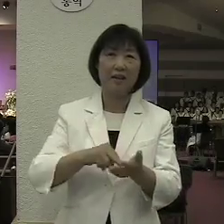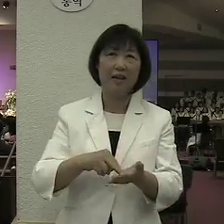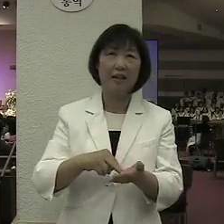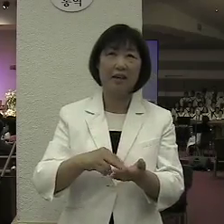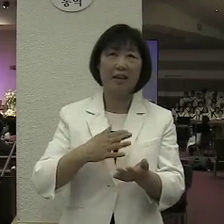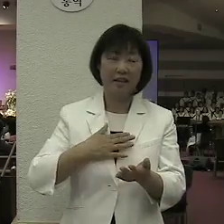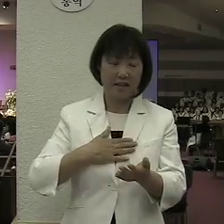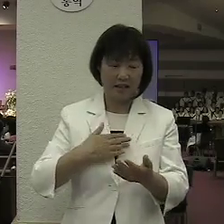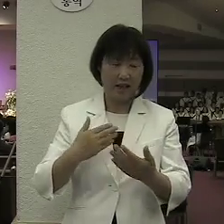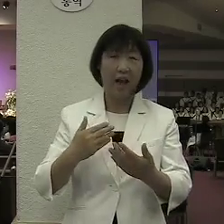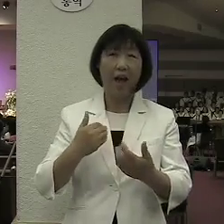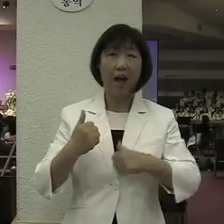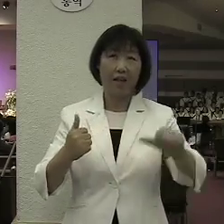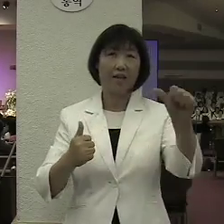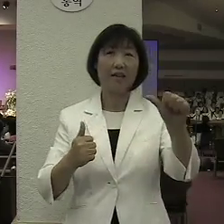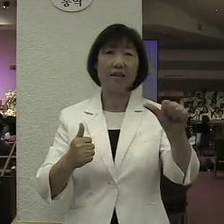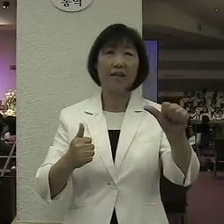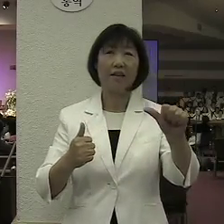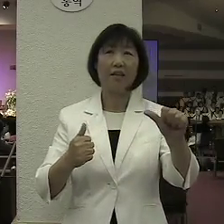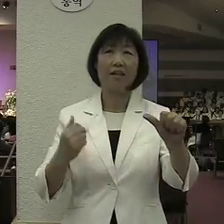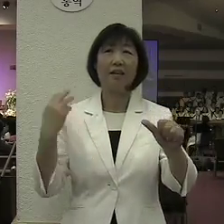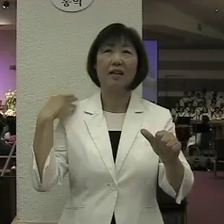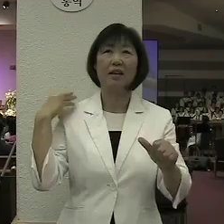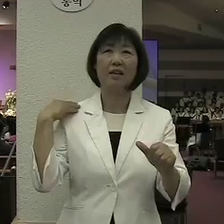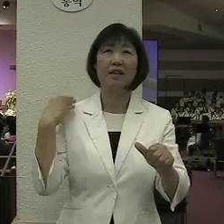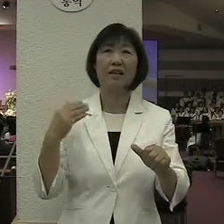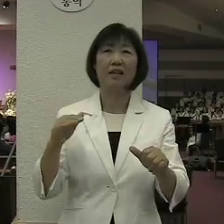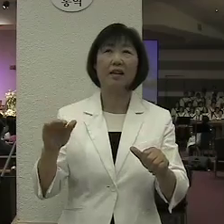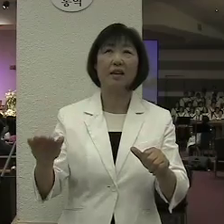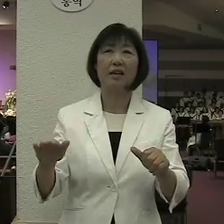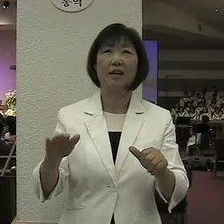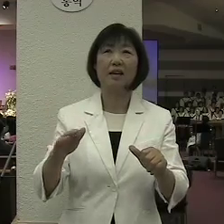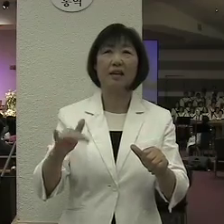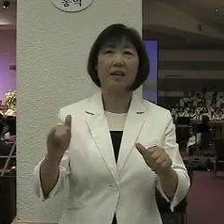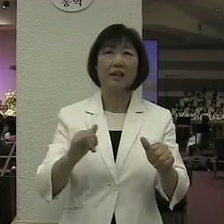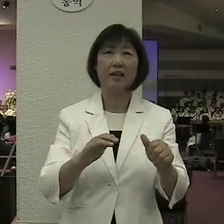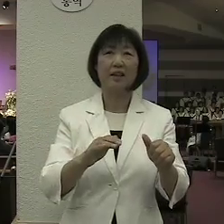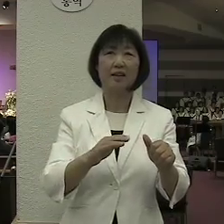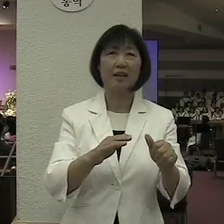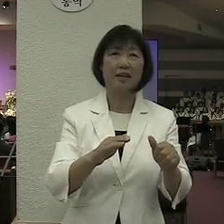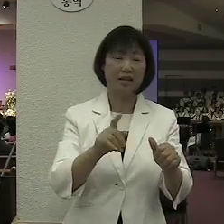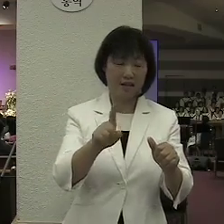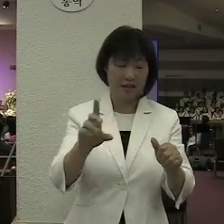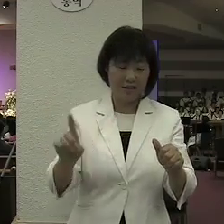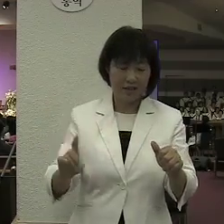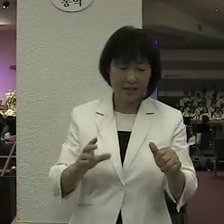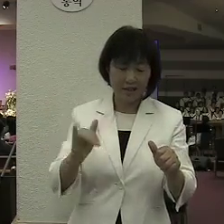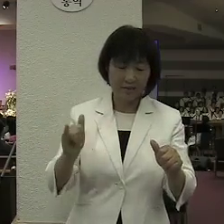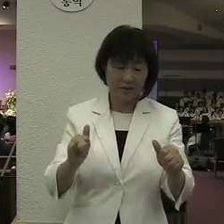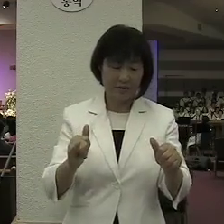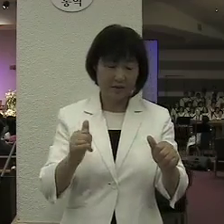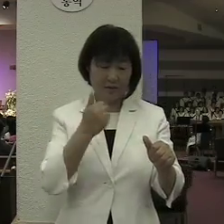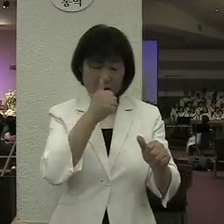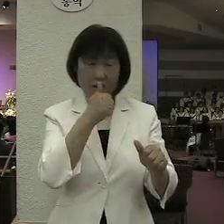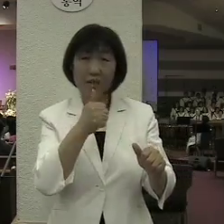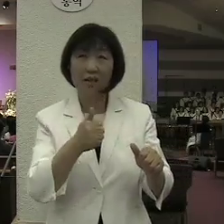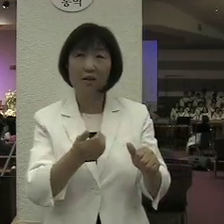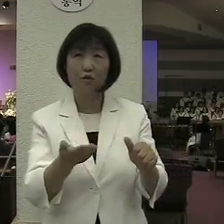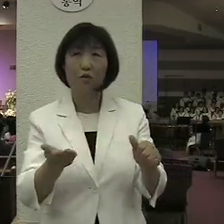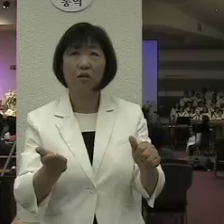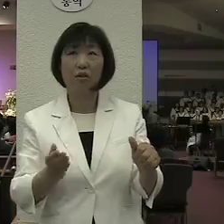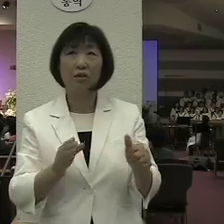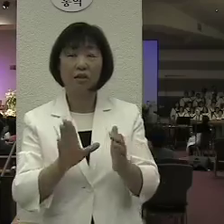청바지에다 완전히 그 가죽 잠바 딱 메고 아버지가 그때 중요하신 분들하고 만나고 계시는 미팅을 하고